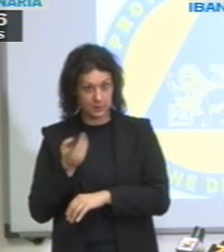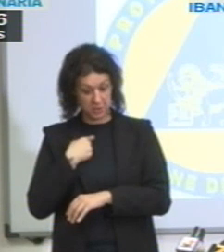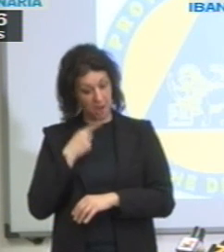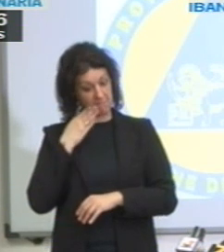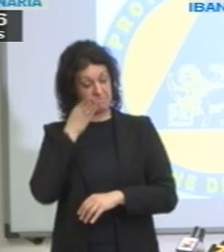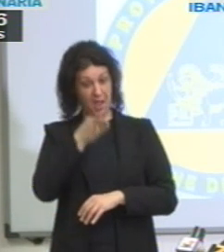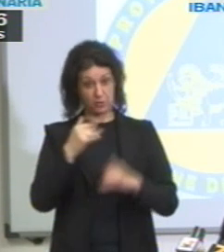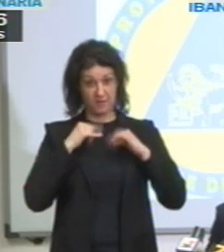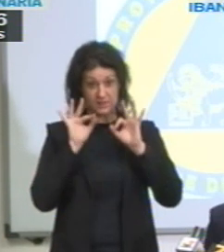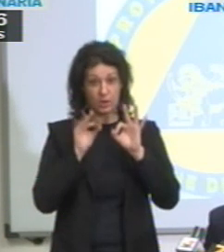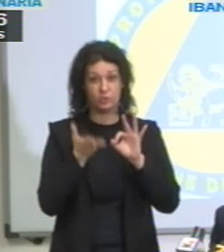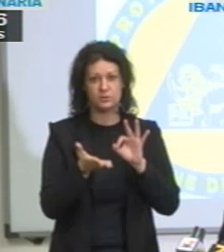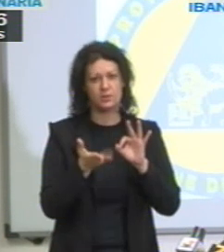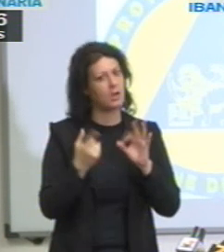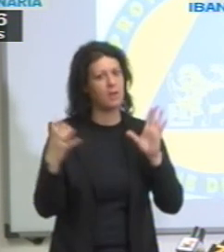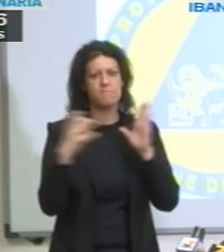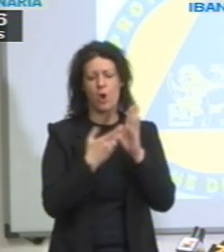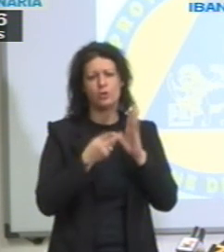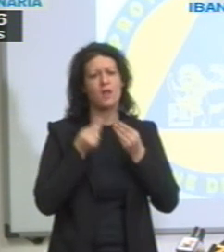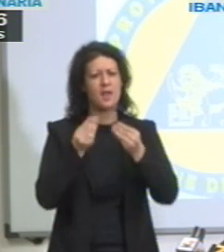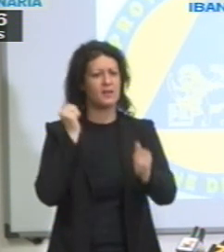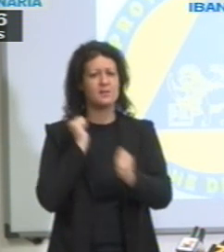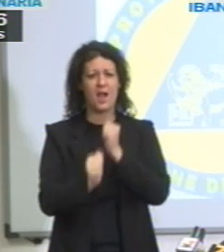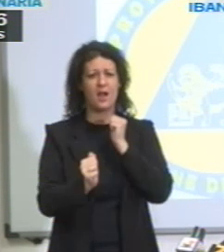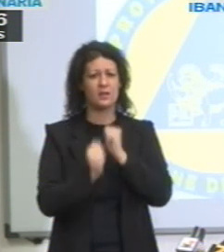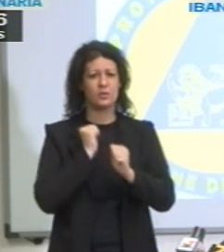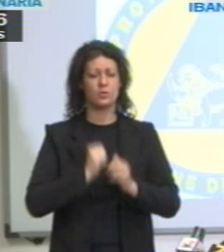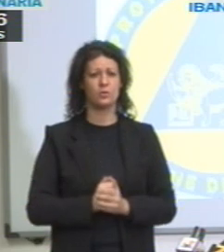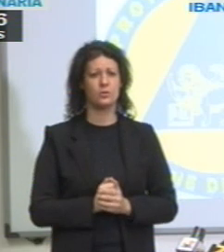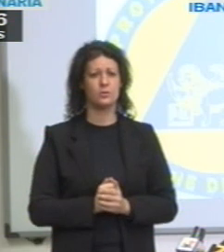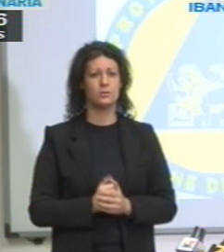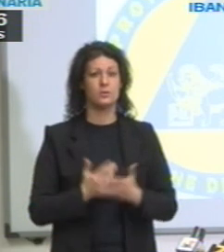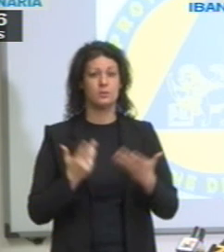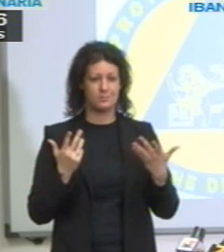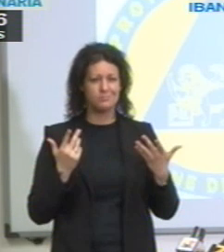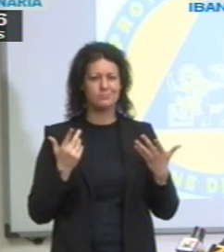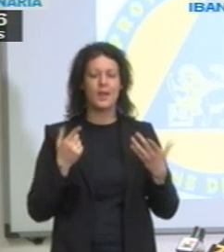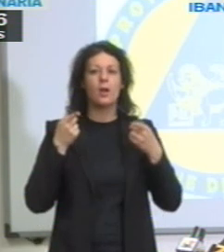box. Cioè, e quindi i danni che hanno il mondo del turismo sono